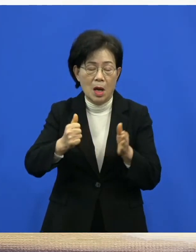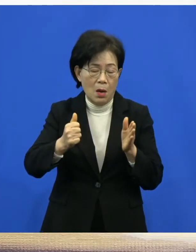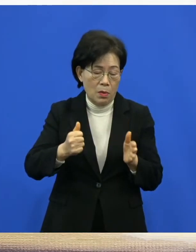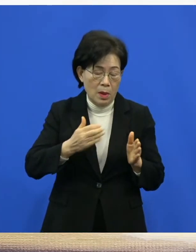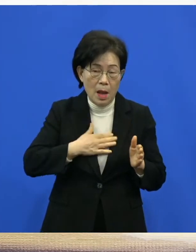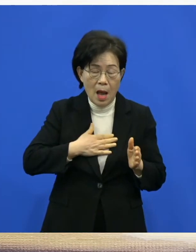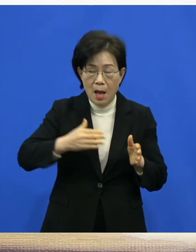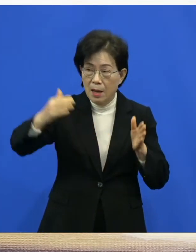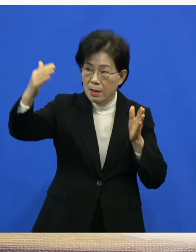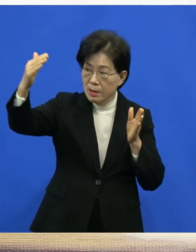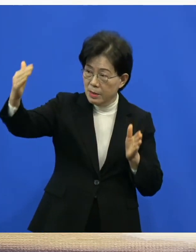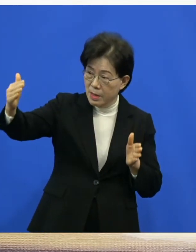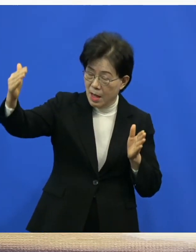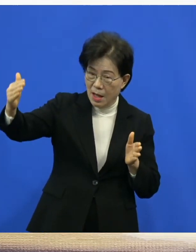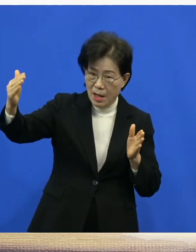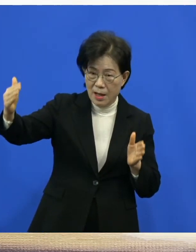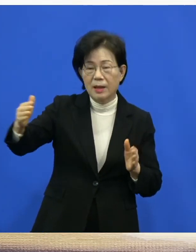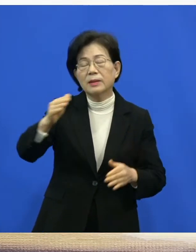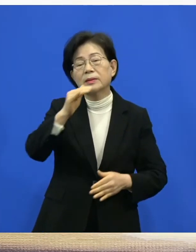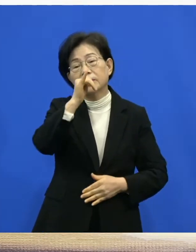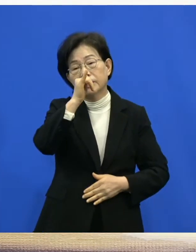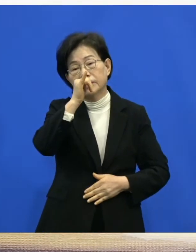사이에 간격이 있습니다.